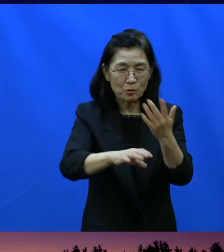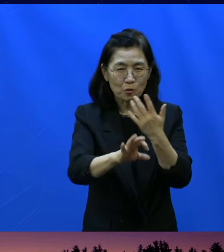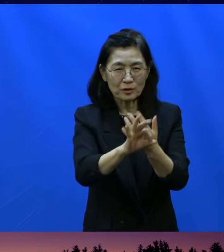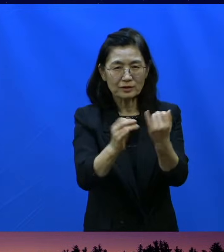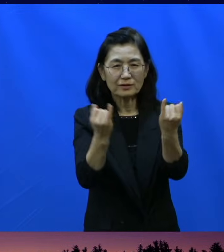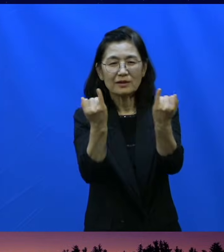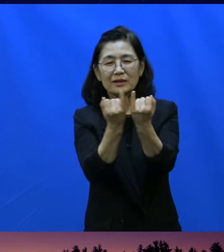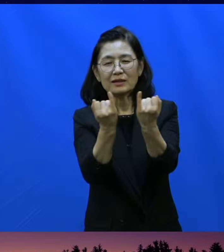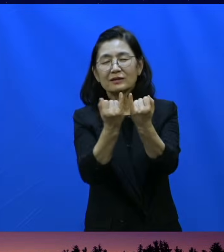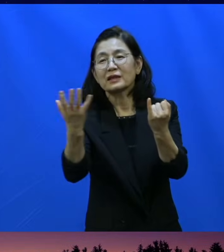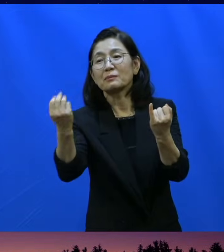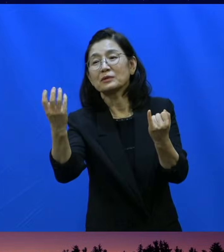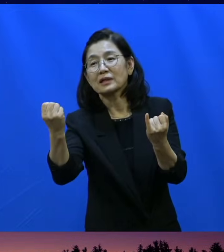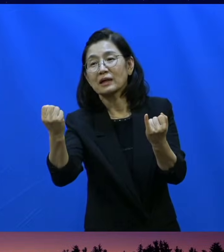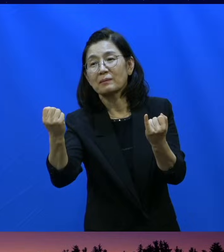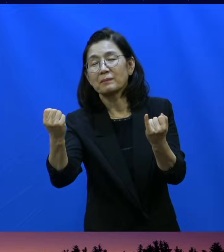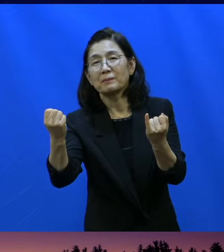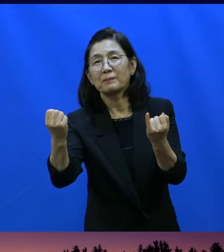5명.